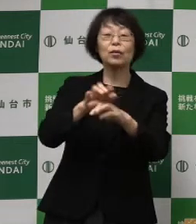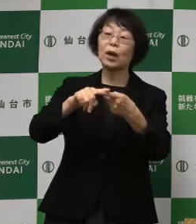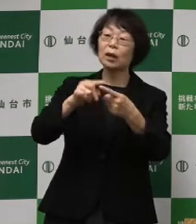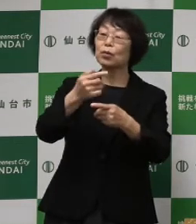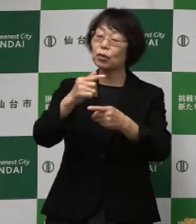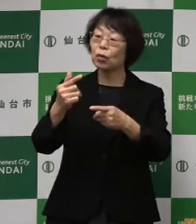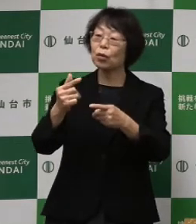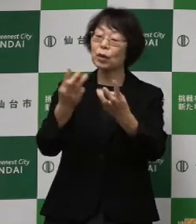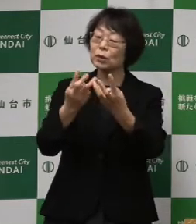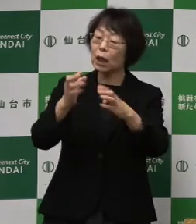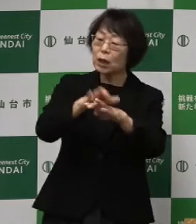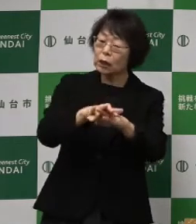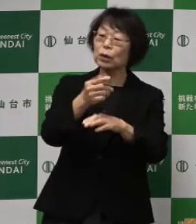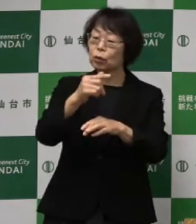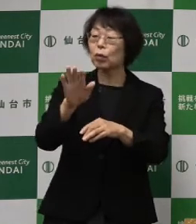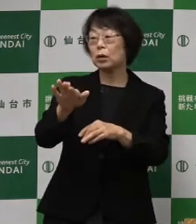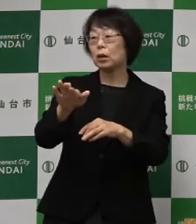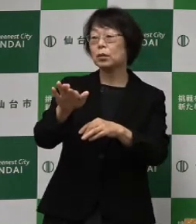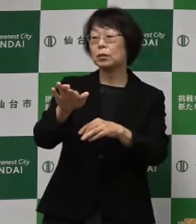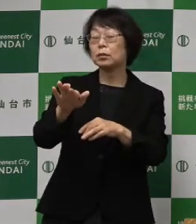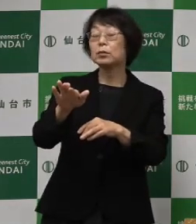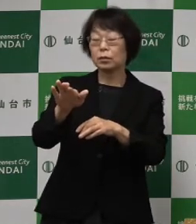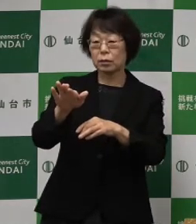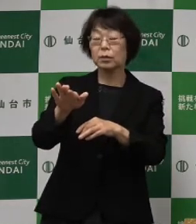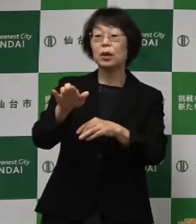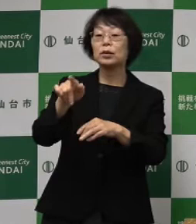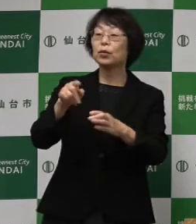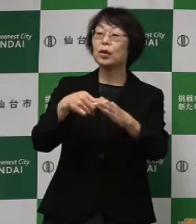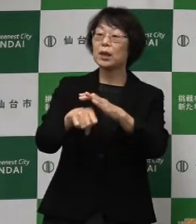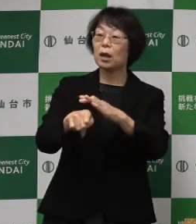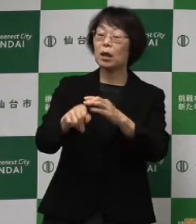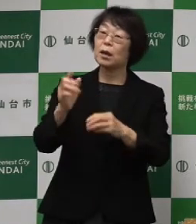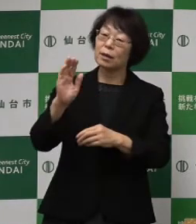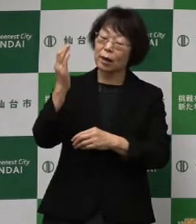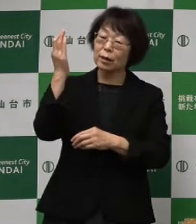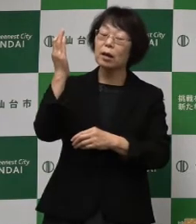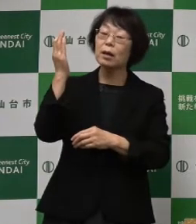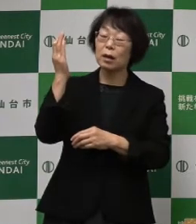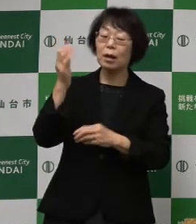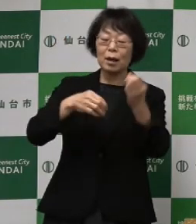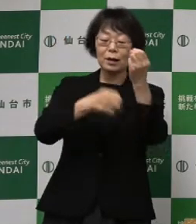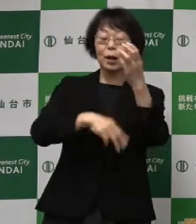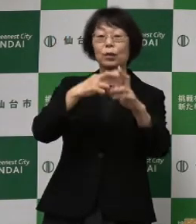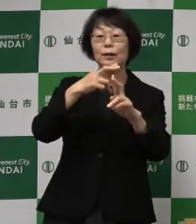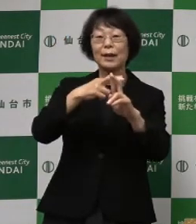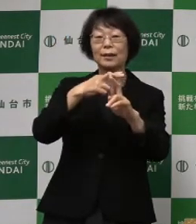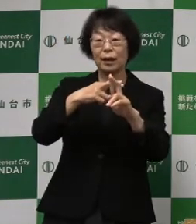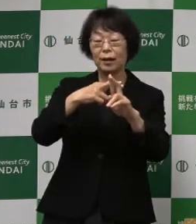したというふうにも聞かせてもらってます。そういう意味ではですね、なかなかあの、まあ、基本的なあ